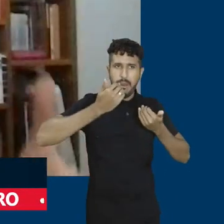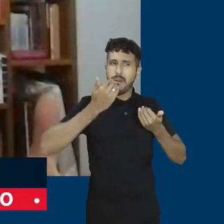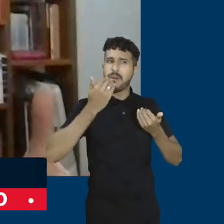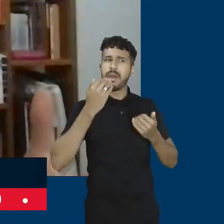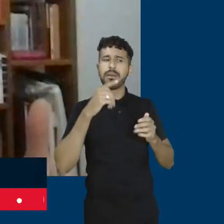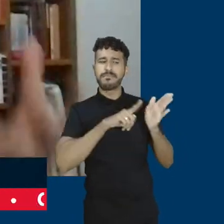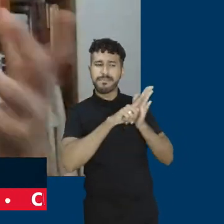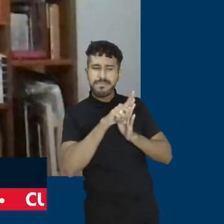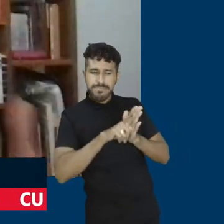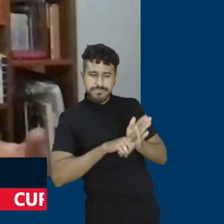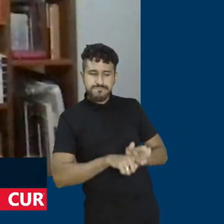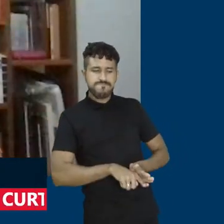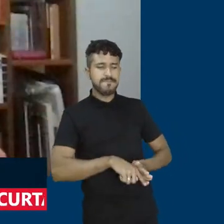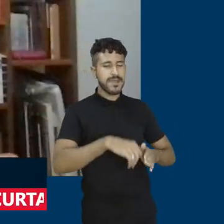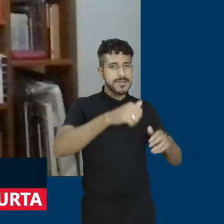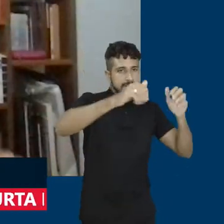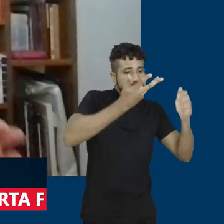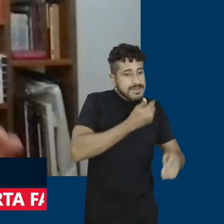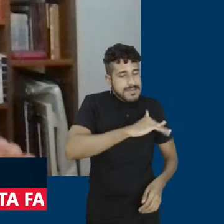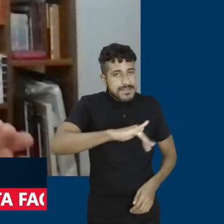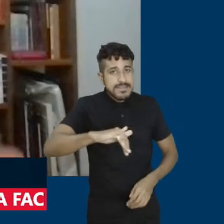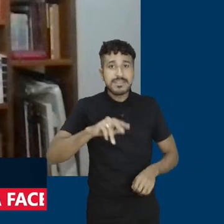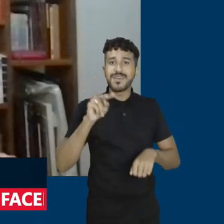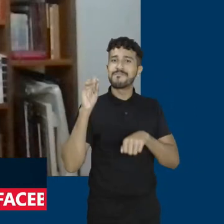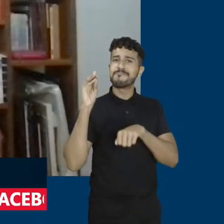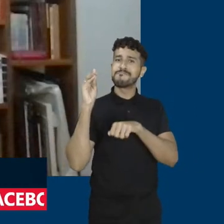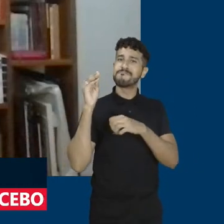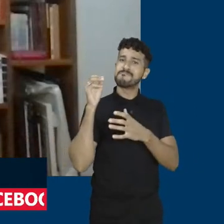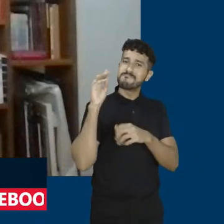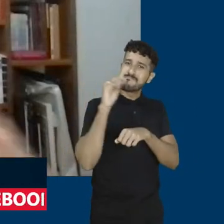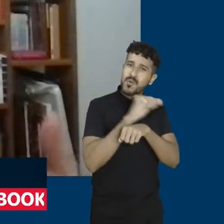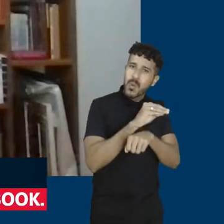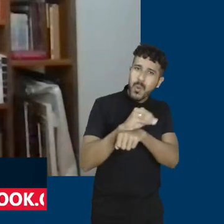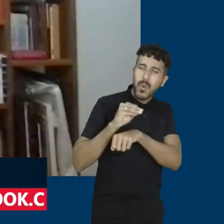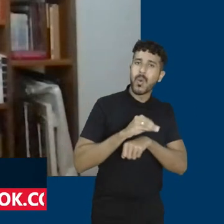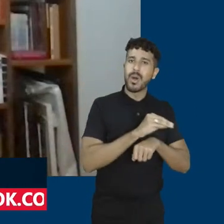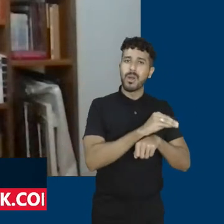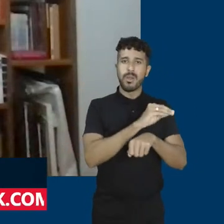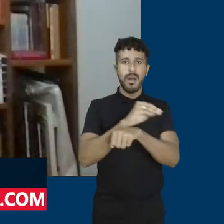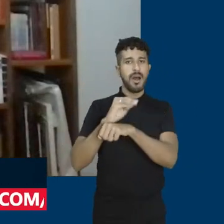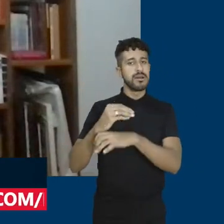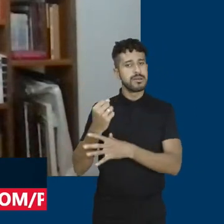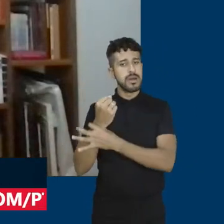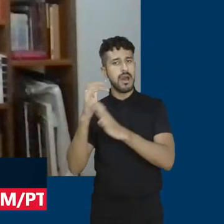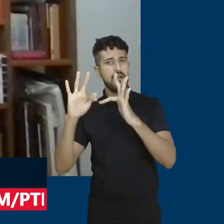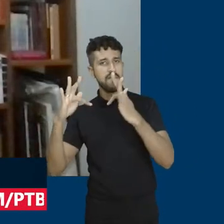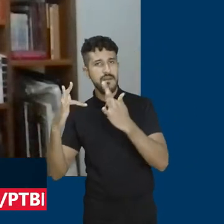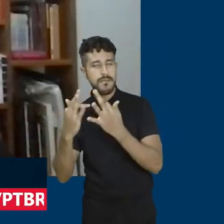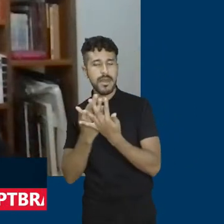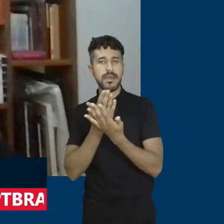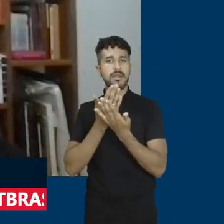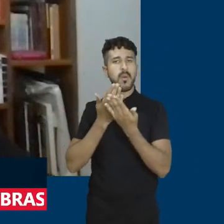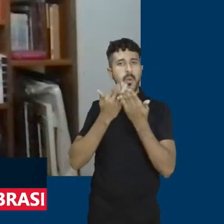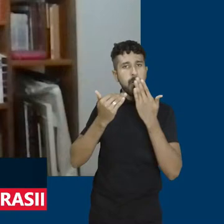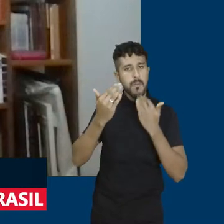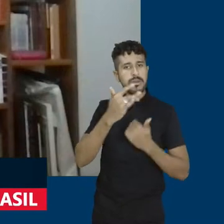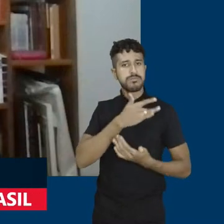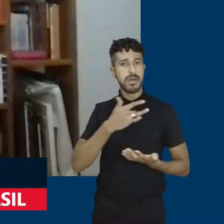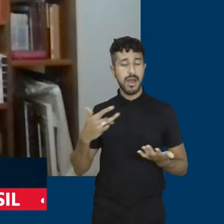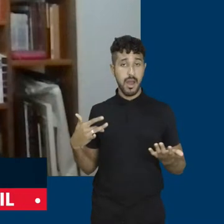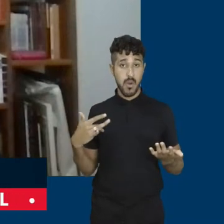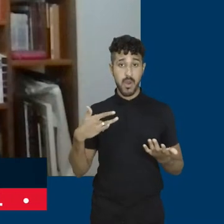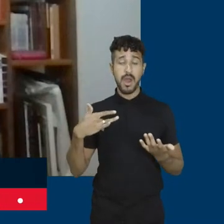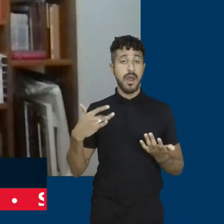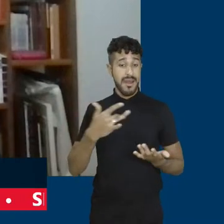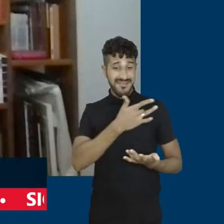ficava protegida, inclusive do ponto de vista de segurança alimentar, né? Afora todas as outras questões. Então, assim, os impactos em saúde